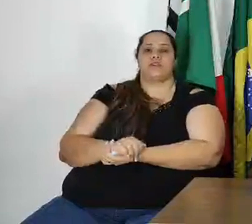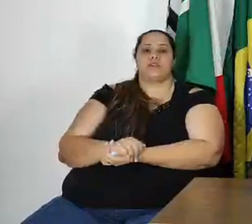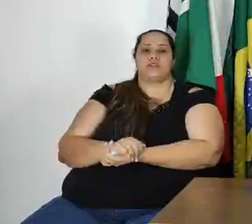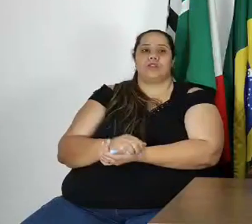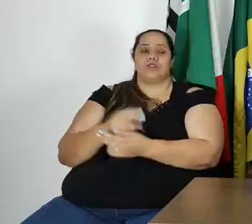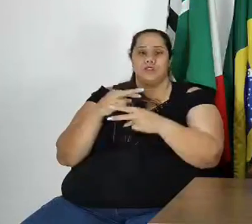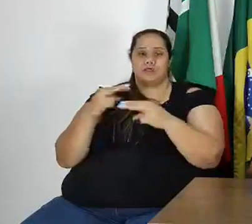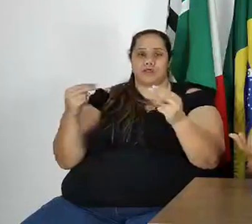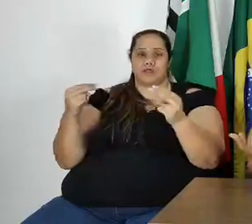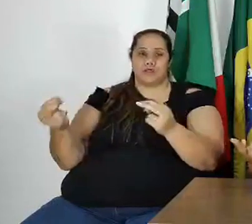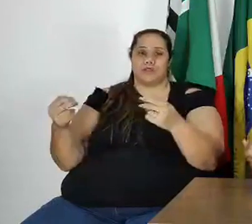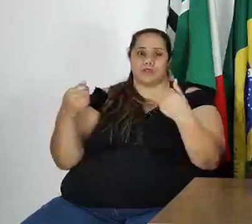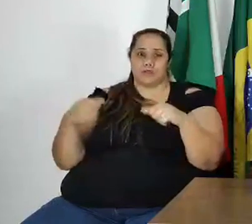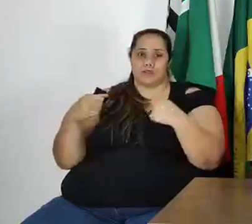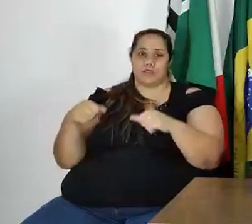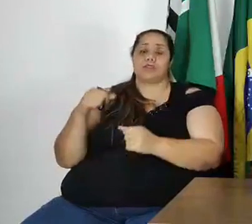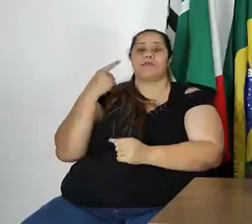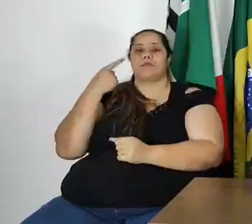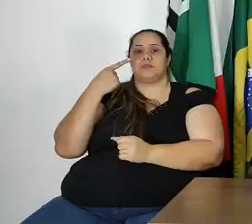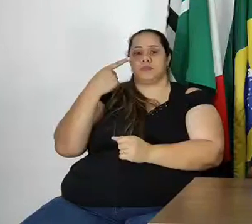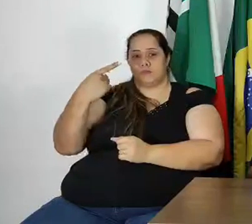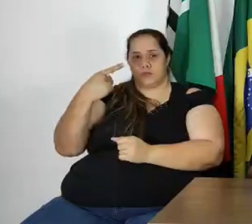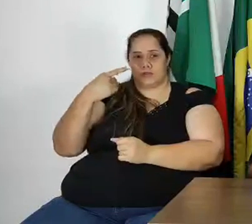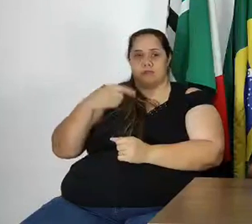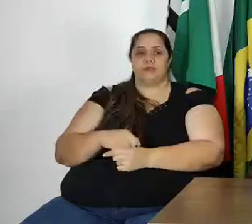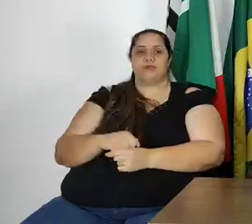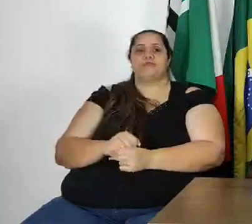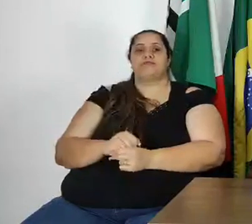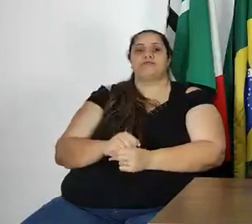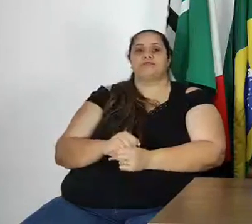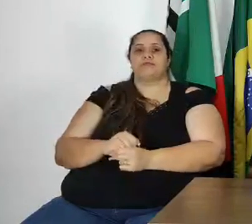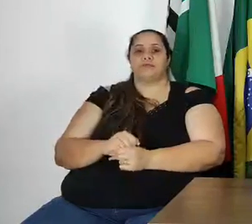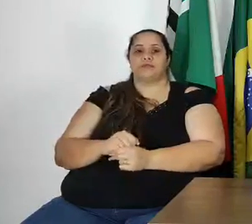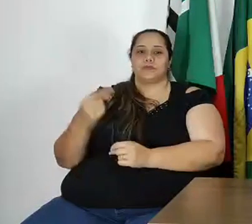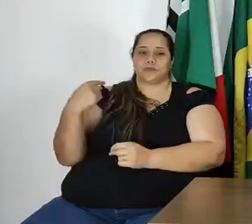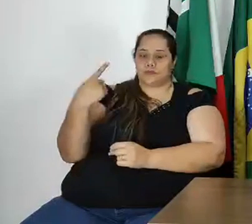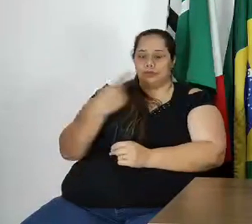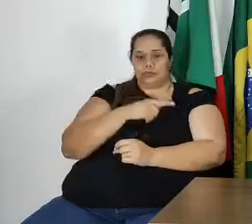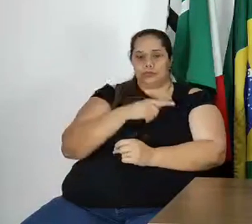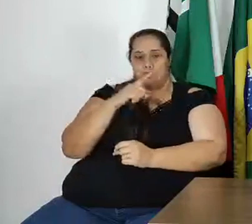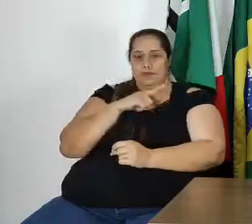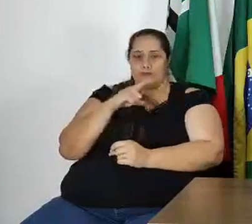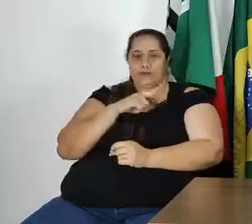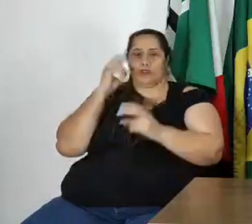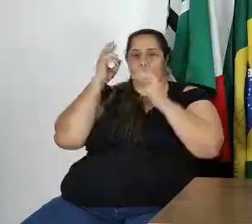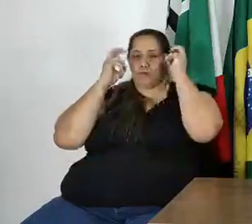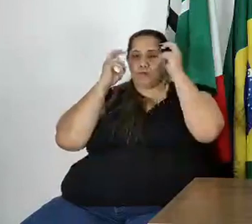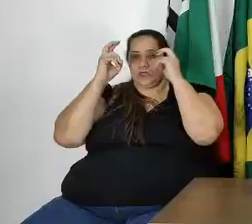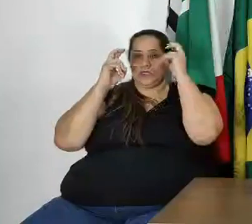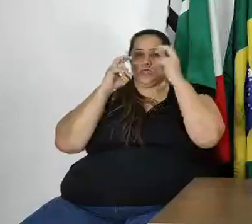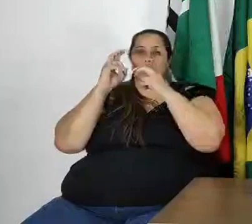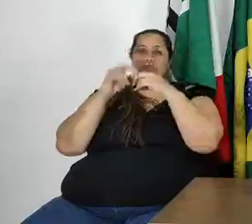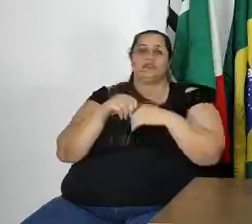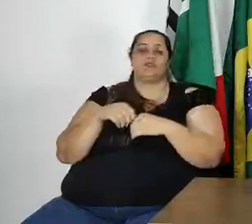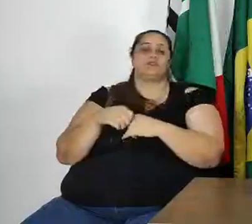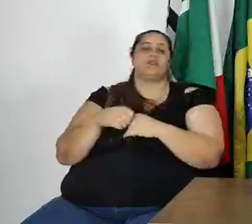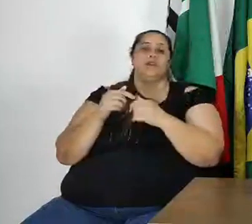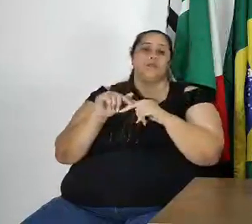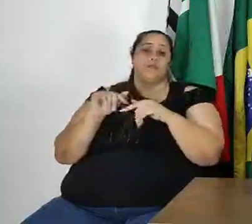andar, tem que ser prioridade. Se a gente tem a preocupação de uma coisa simples como um